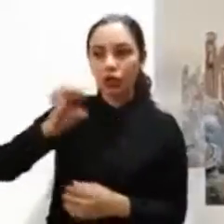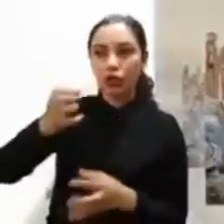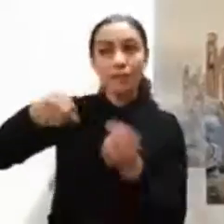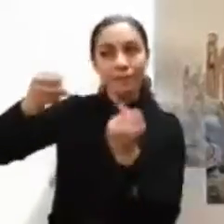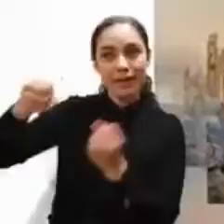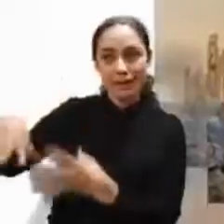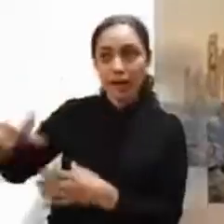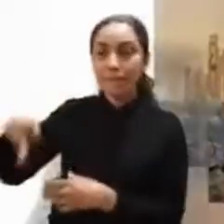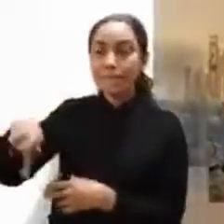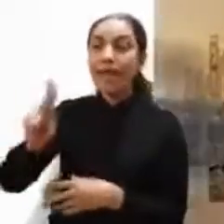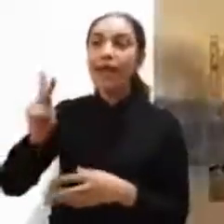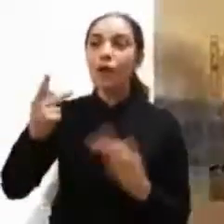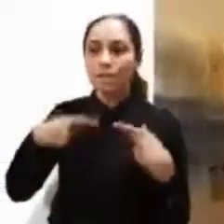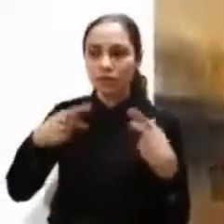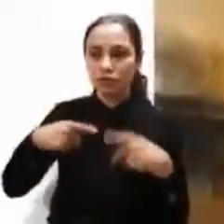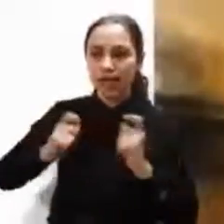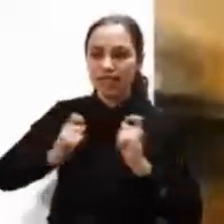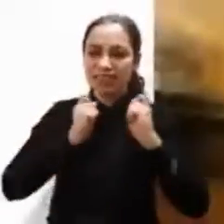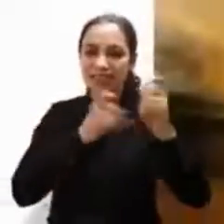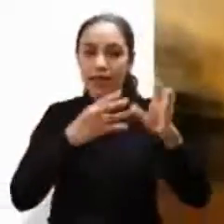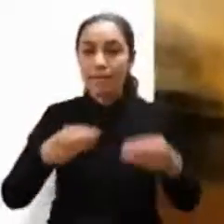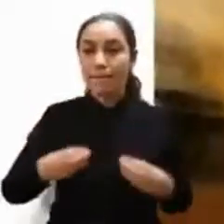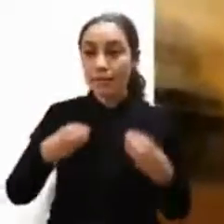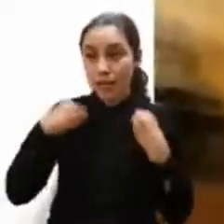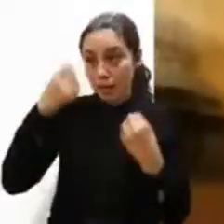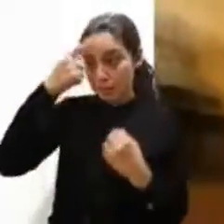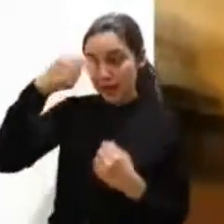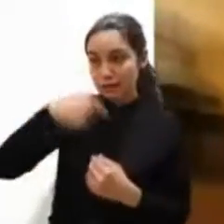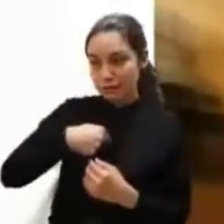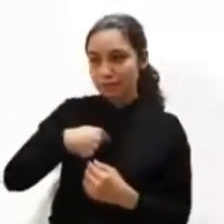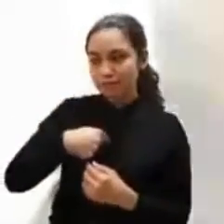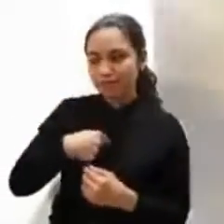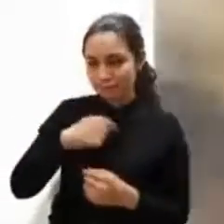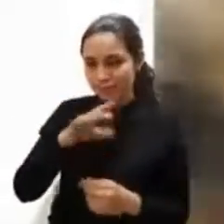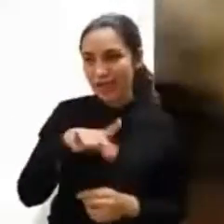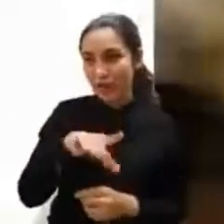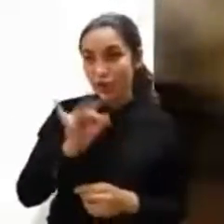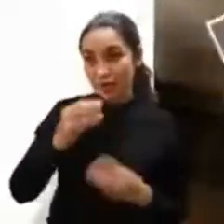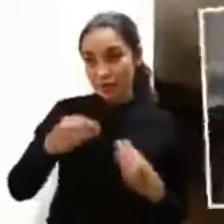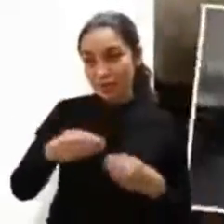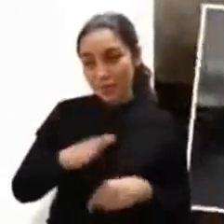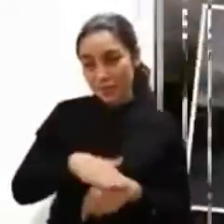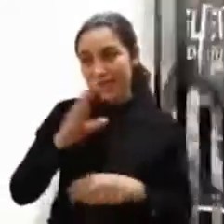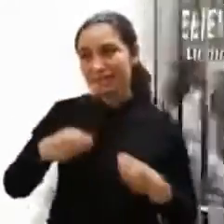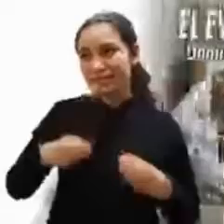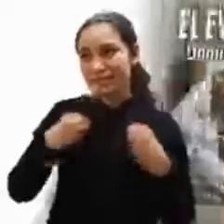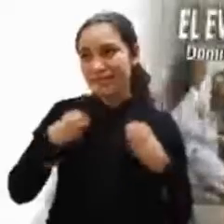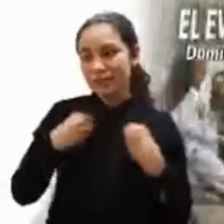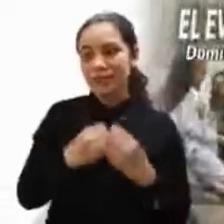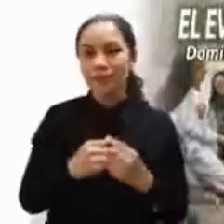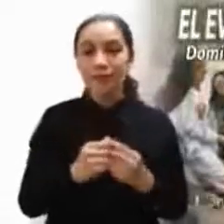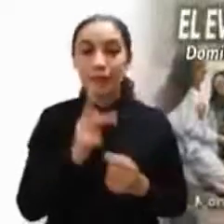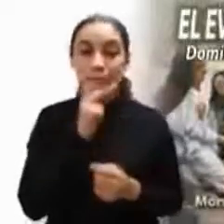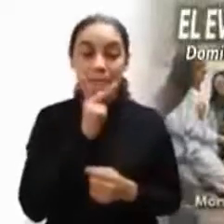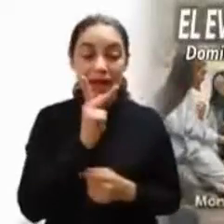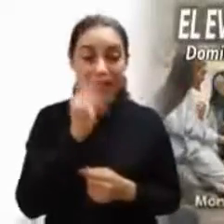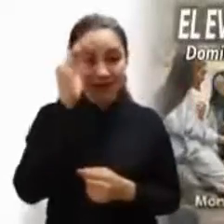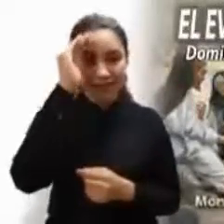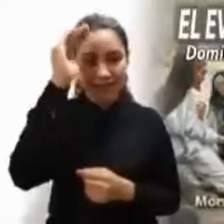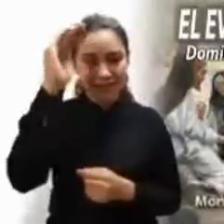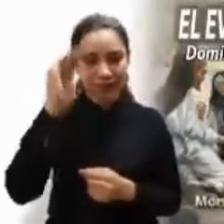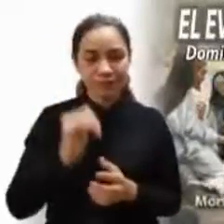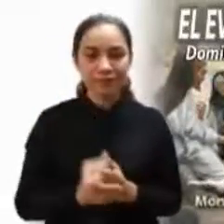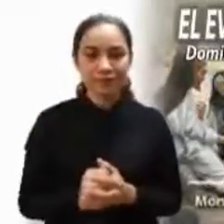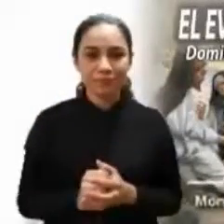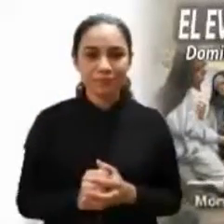encontrará. Palabra del Señor. En el camino de la vida de los discípulos de Jesús hay